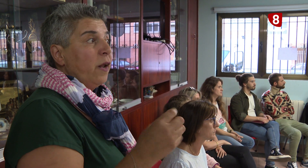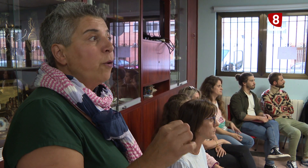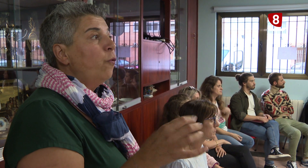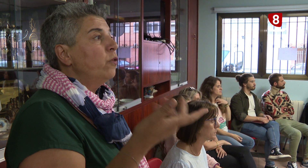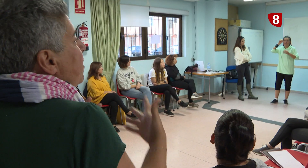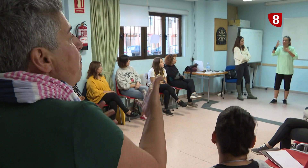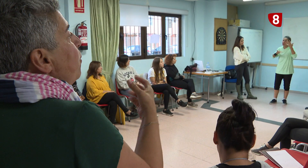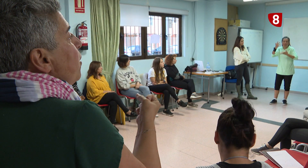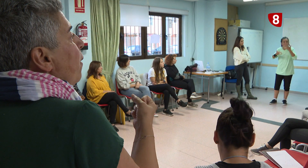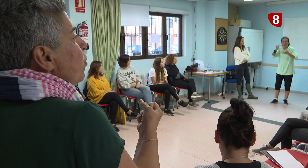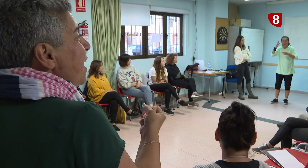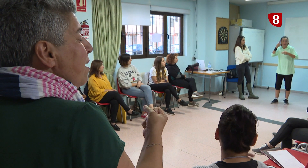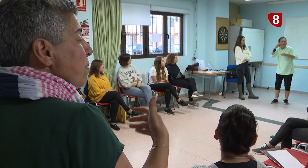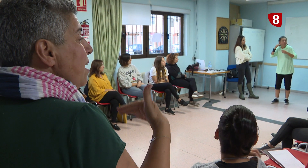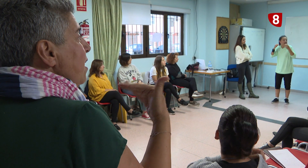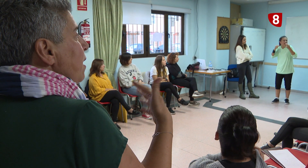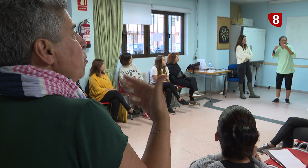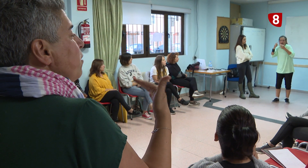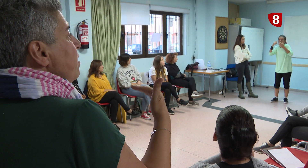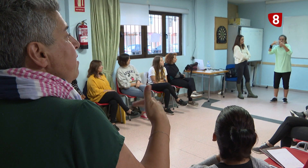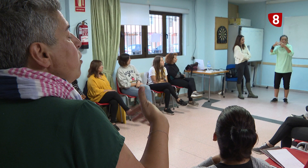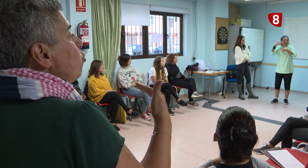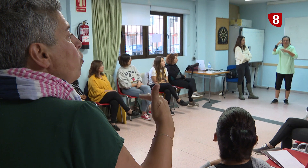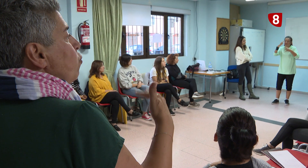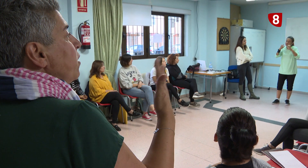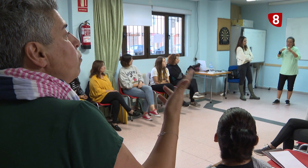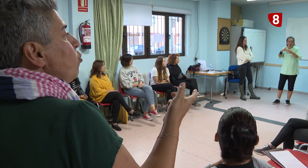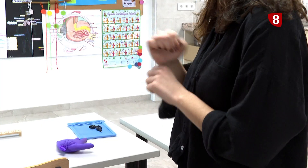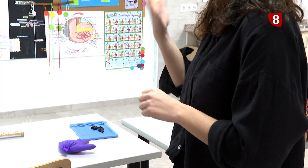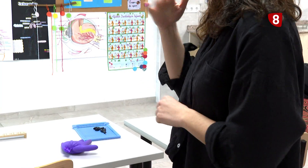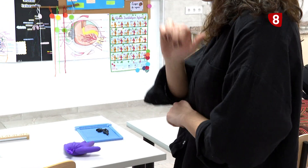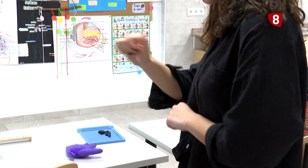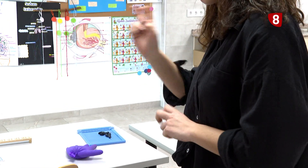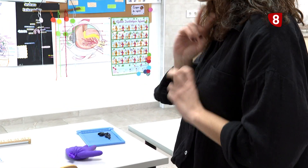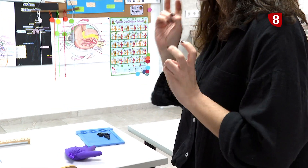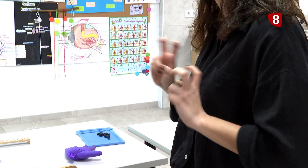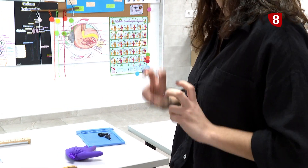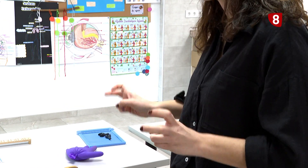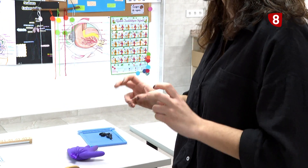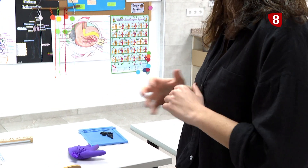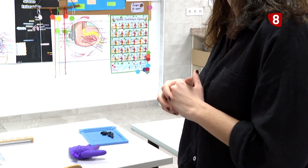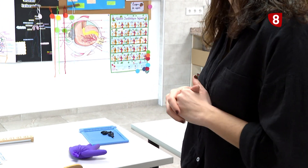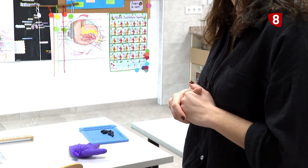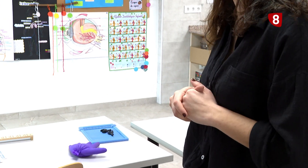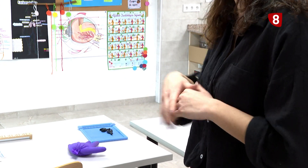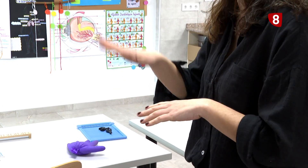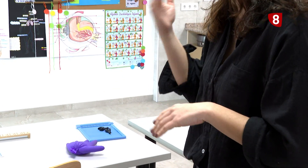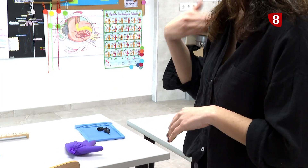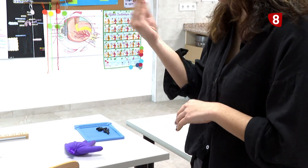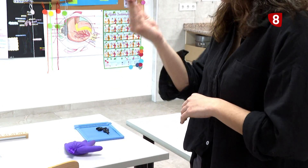usuarios a personas oyentes, sordas, sordociegas y personas con problemas de comunicación y lenguaje. Esta es una de las claves para poder entender la importancia